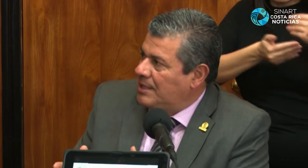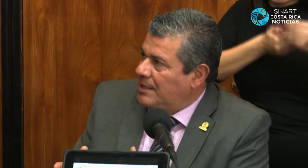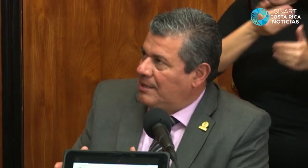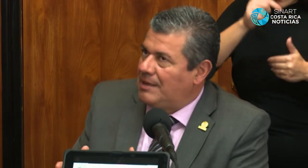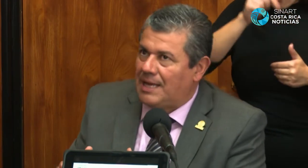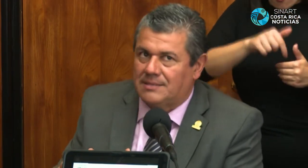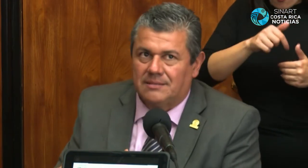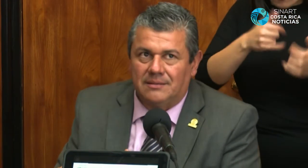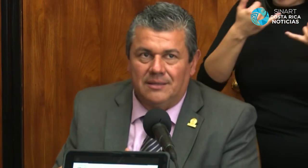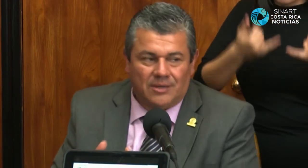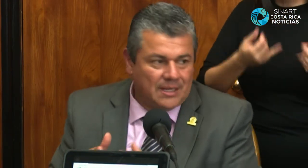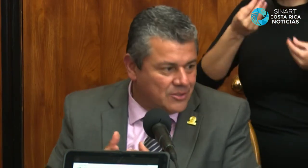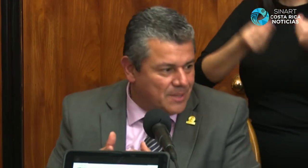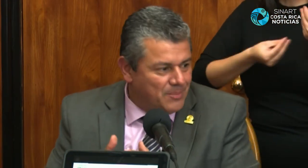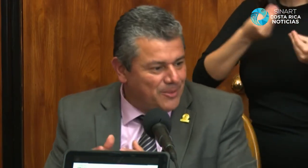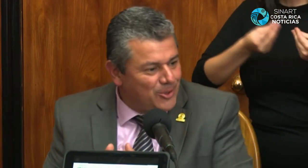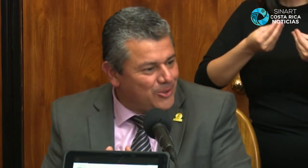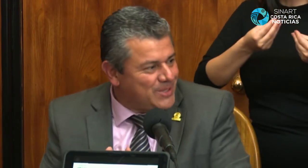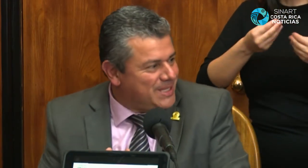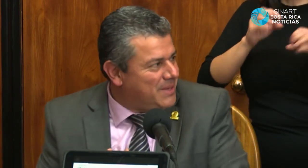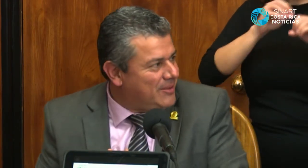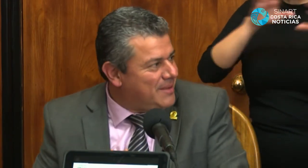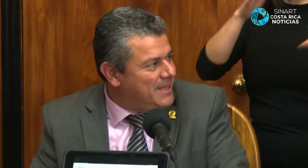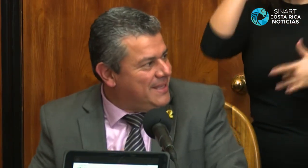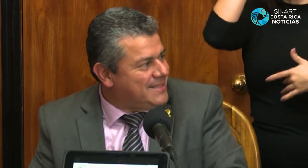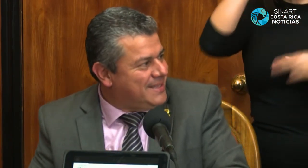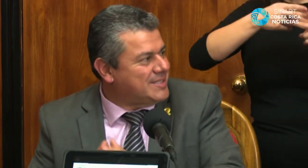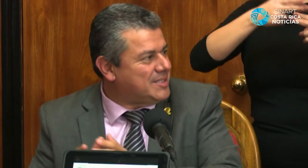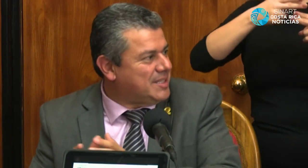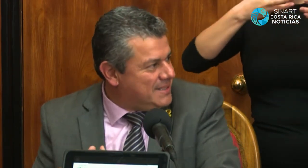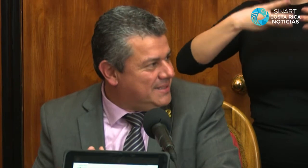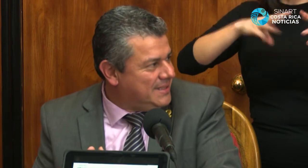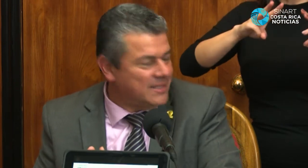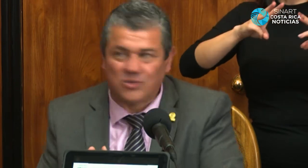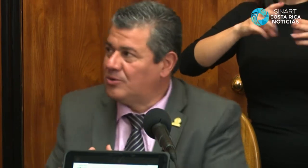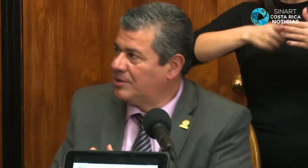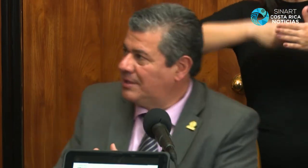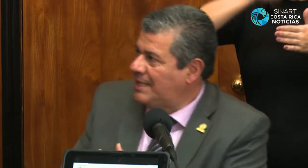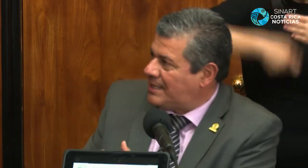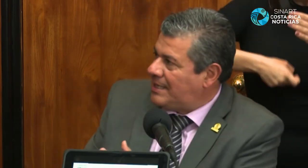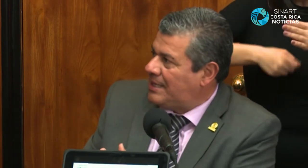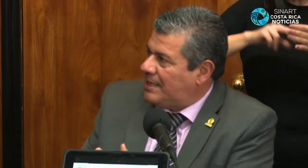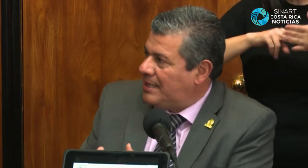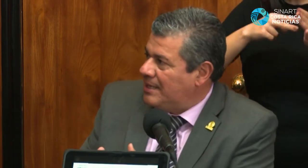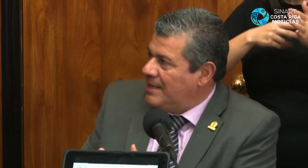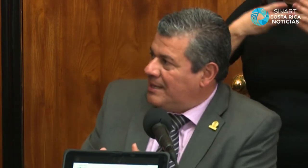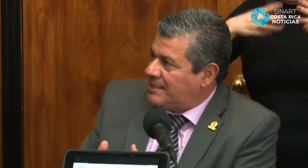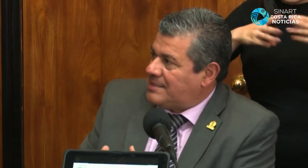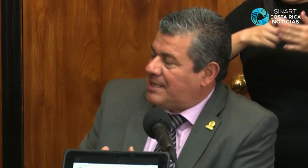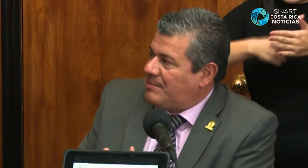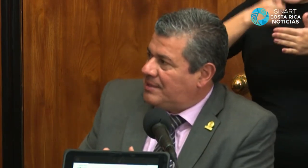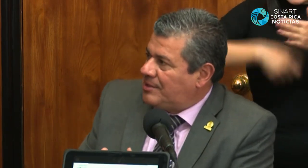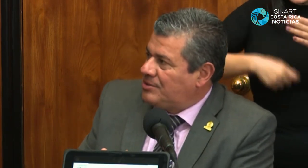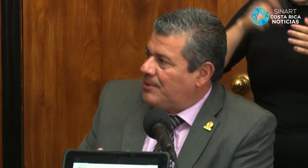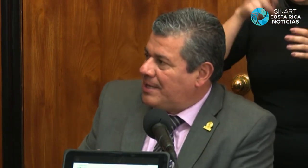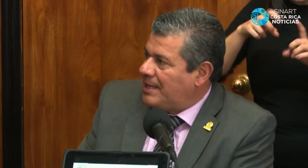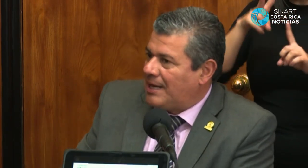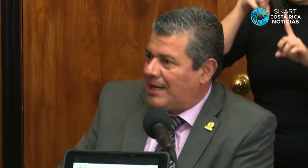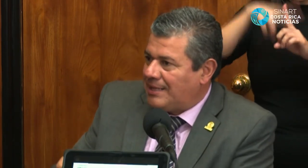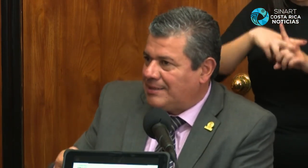hoy? Lo que los epidemiólogos han llamado las medidas extremas, que son las que necesariamente